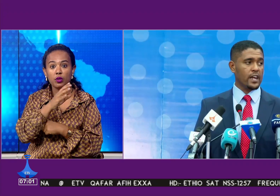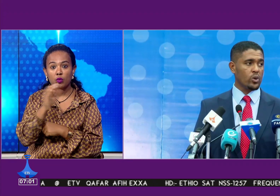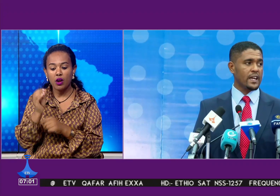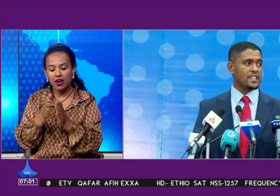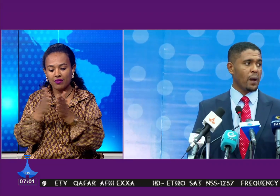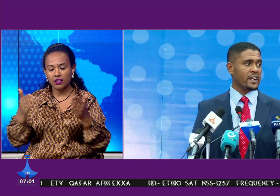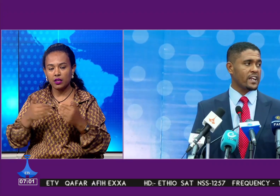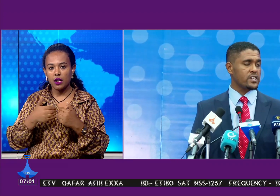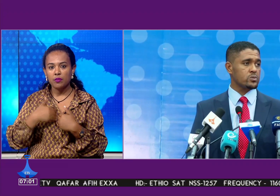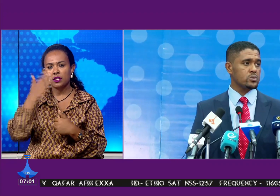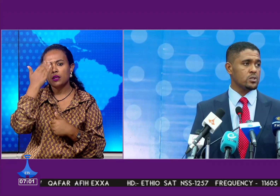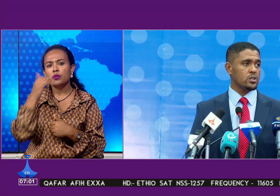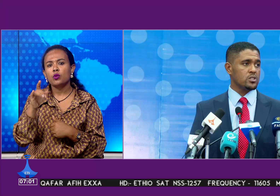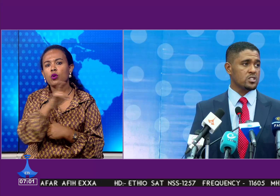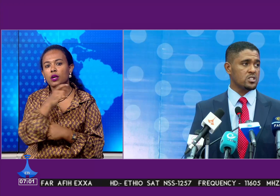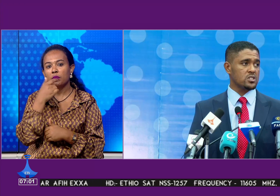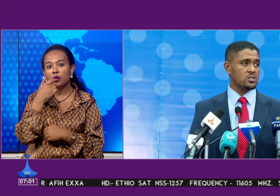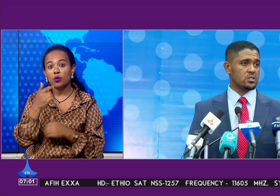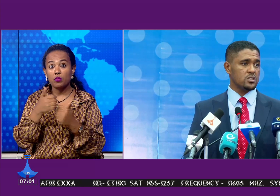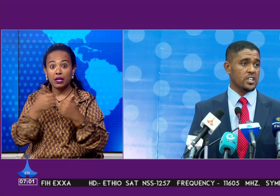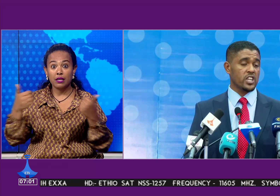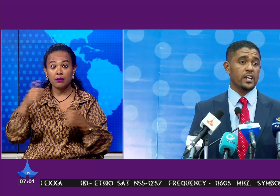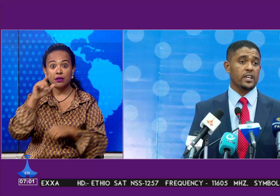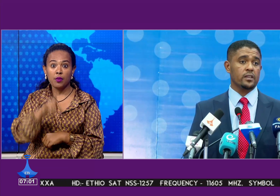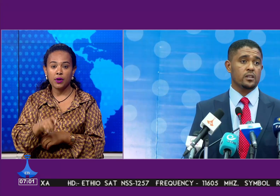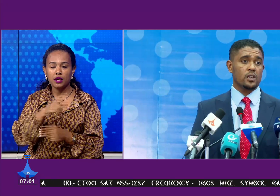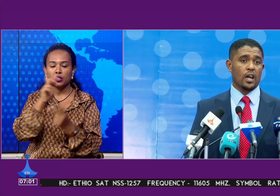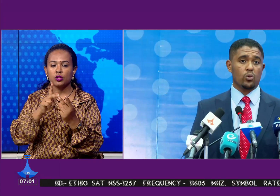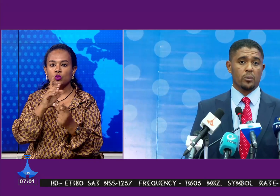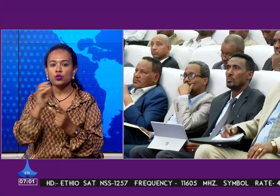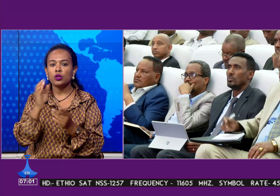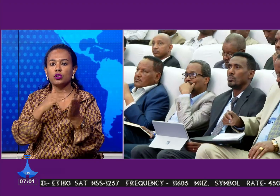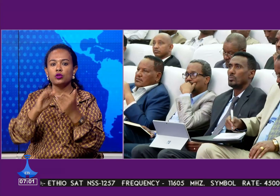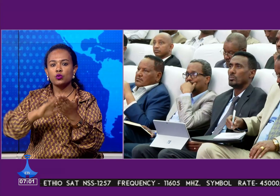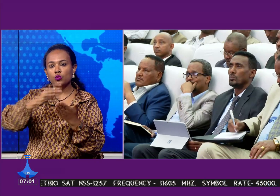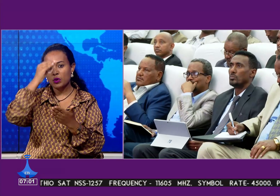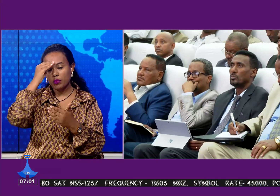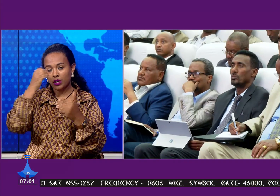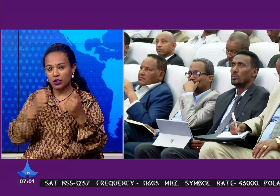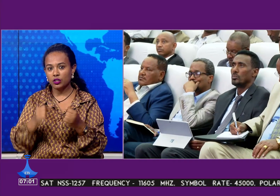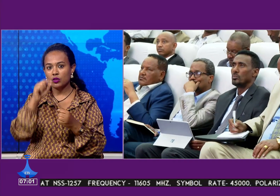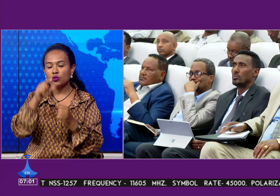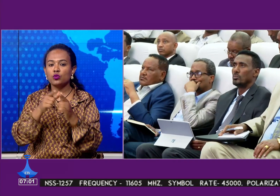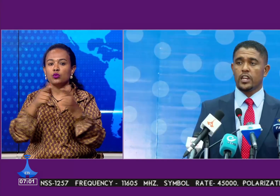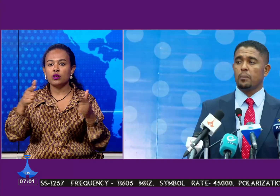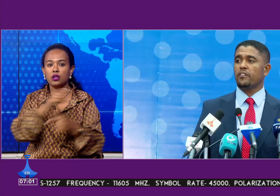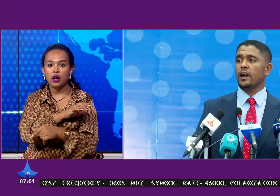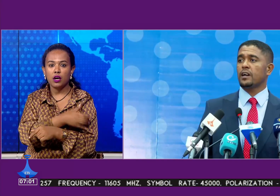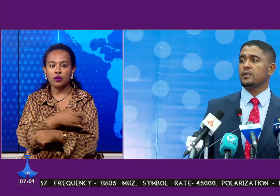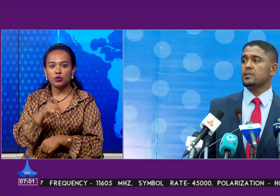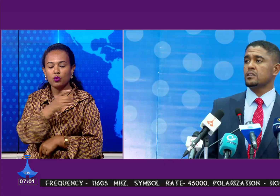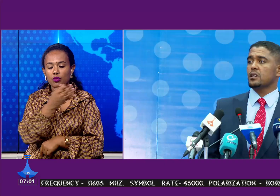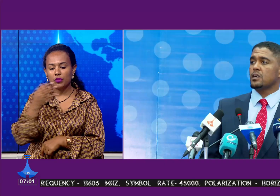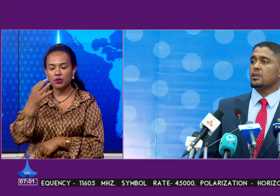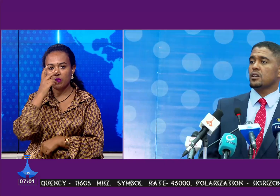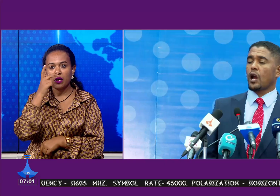ያለበትን ለምን ሆነ የሚለውን መለየት ይገባል። ከስኬቶቹና ከችግሩ መማር ከቻልን እሱ ትልቅ አቅም ስለሆነ በደንብ ማየት